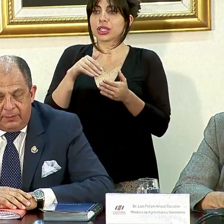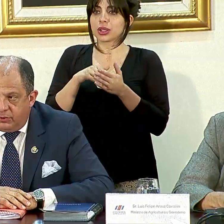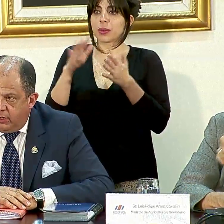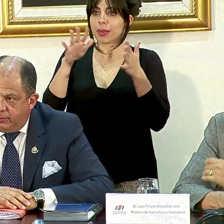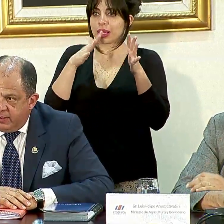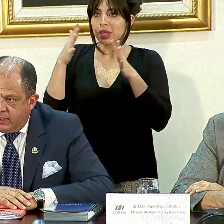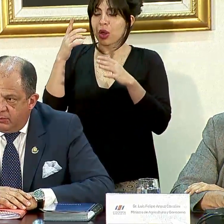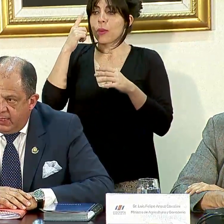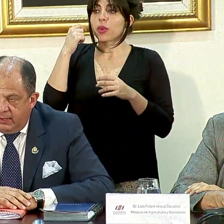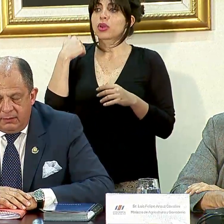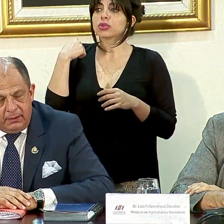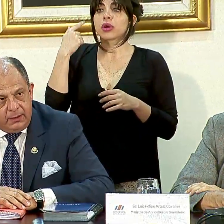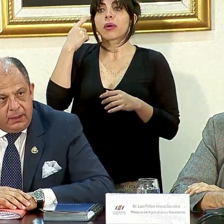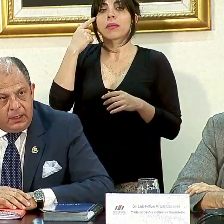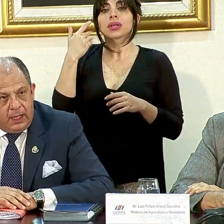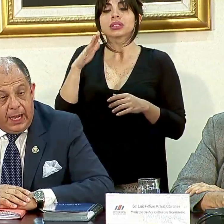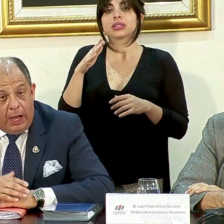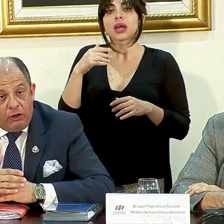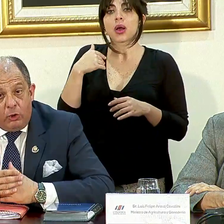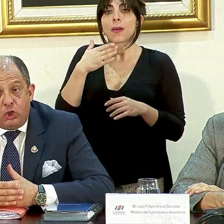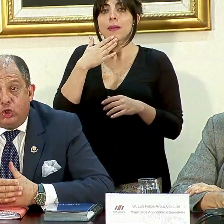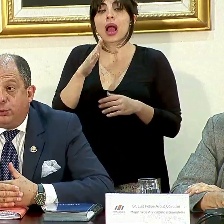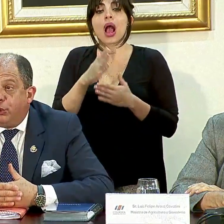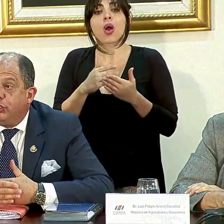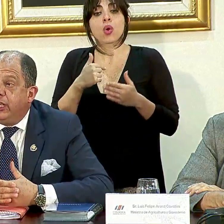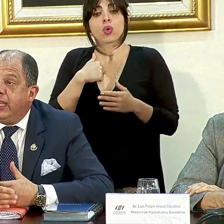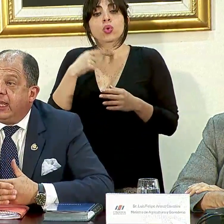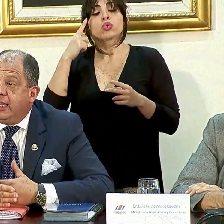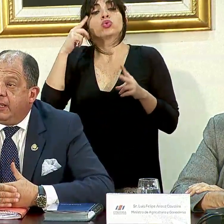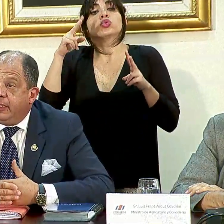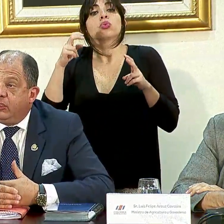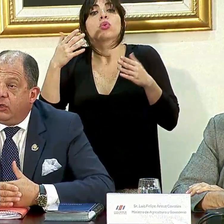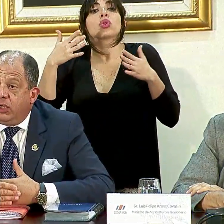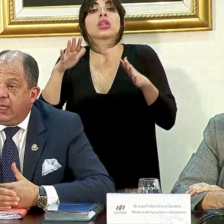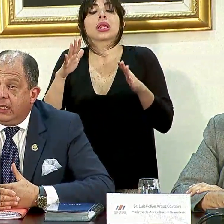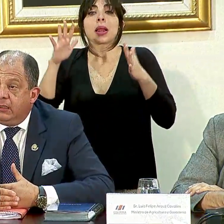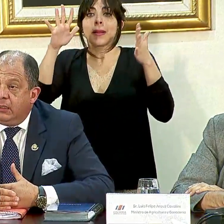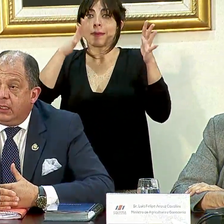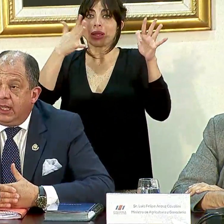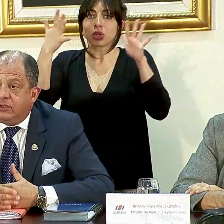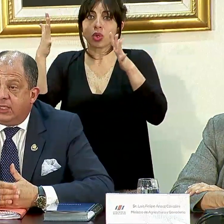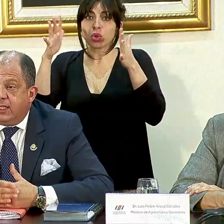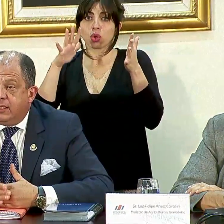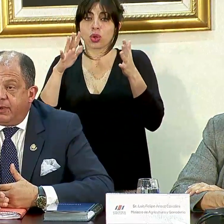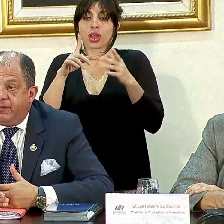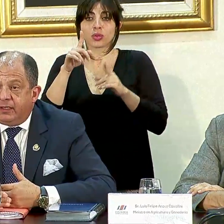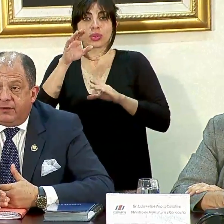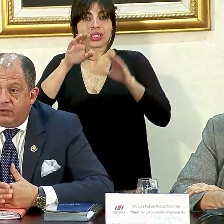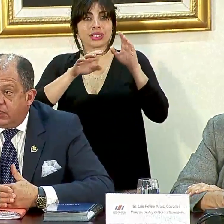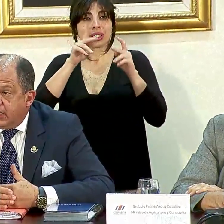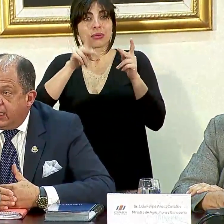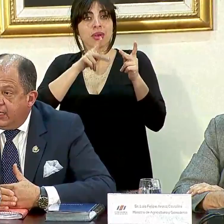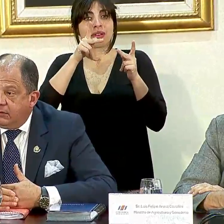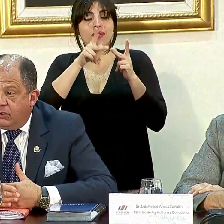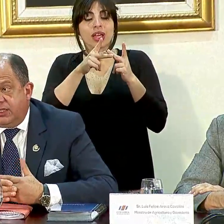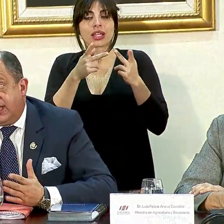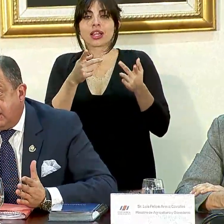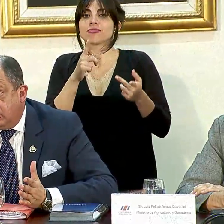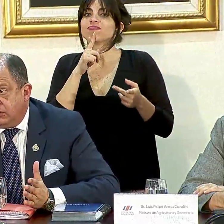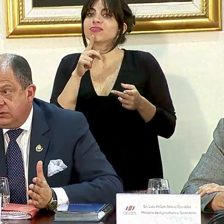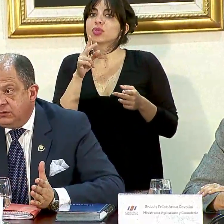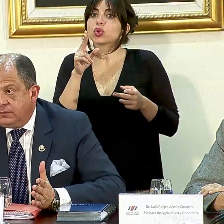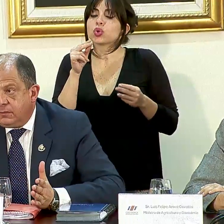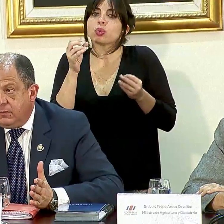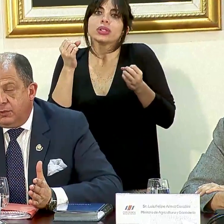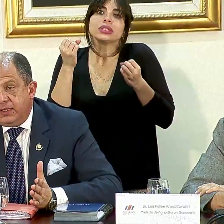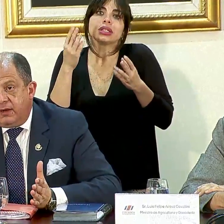que está aquí, porque haber pensado mal, aunque uno supondría que la meteorología es una ciencia perfecta, resulta que no lo es